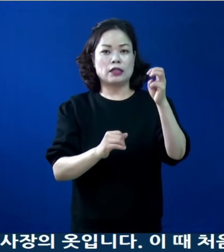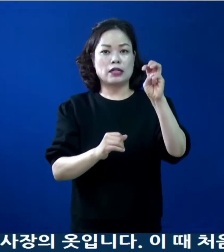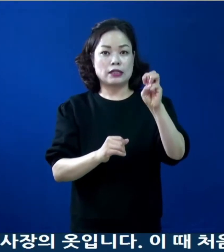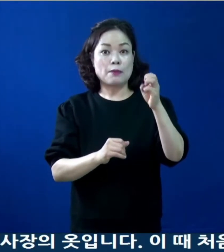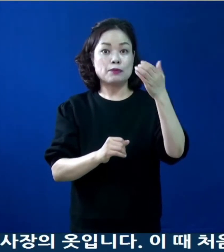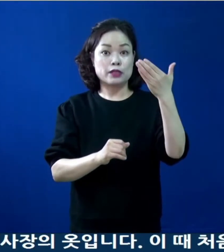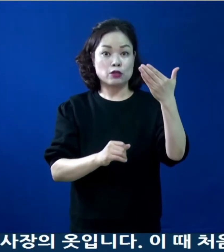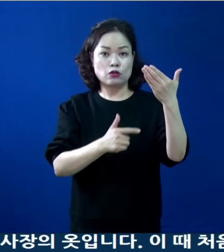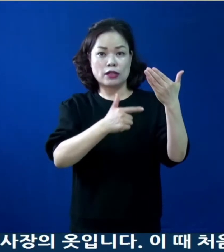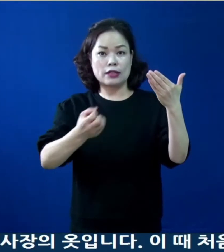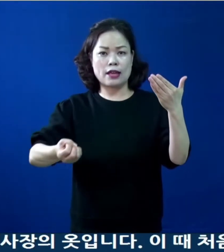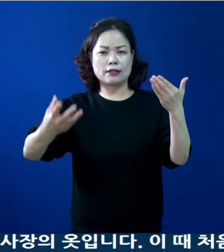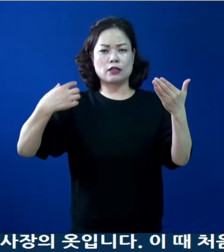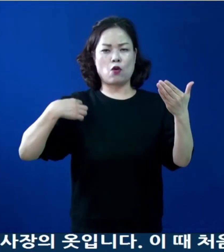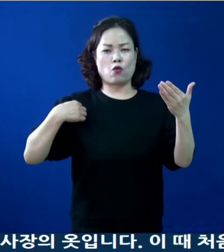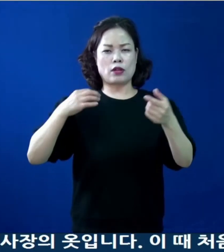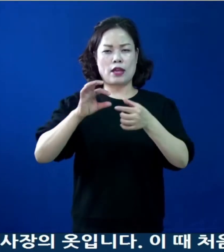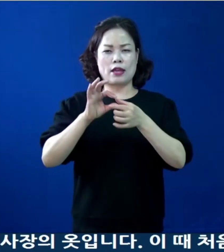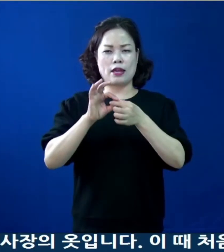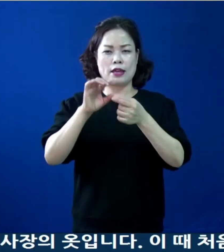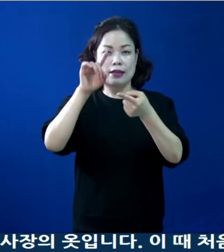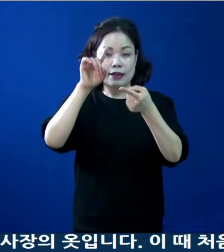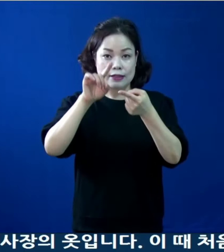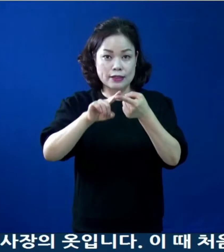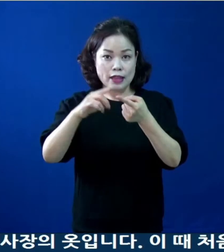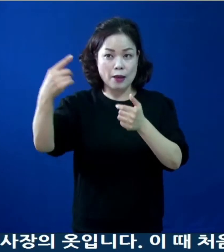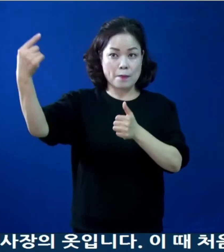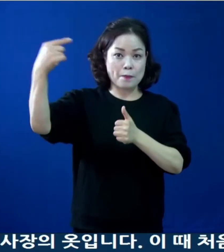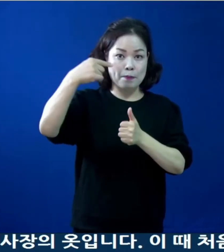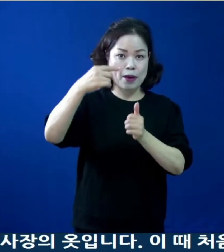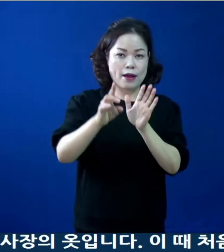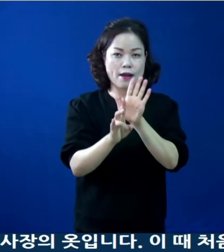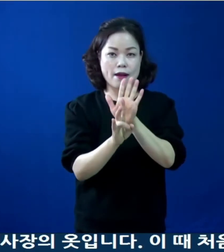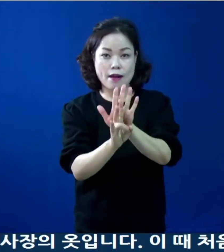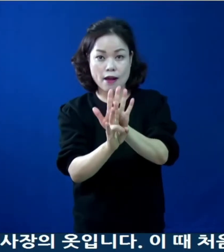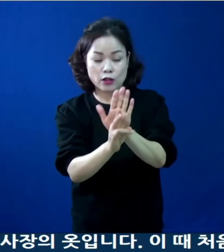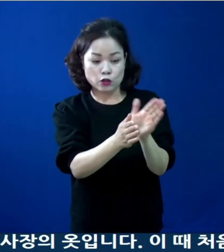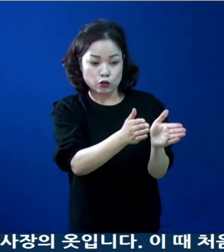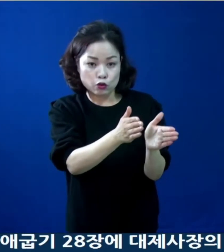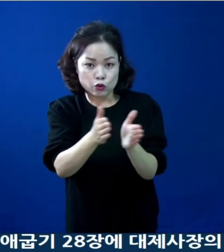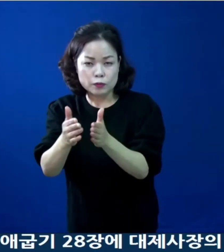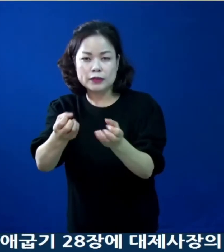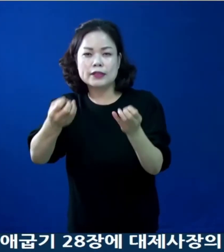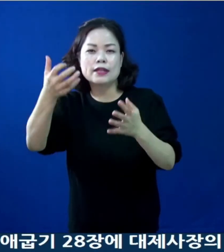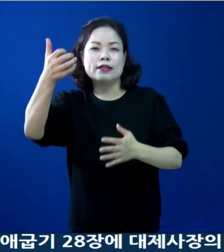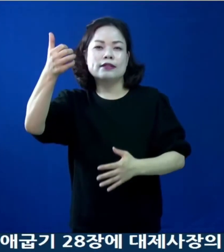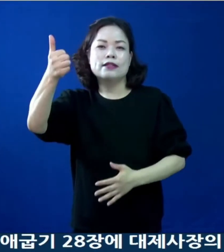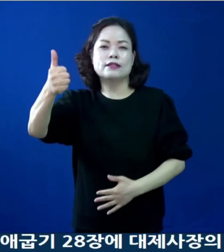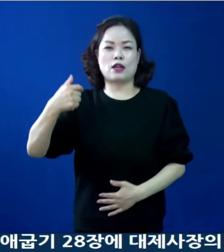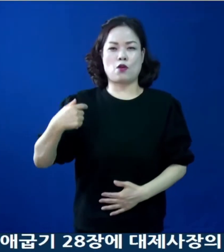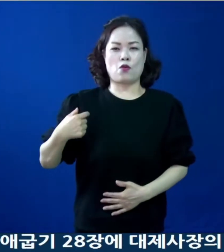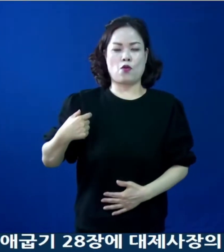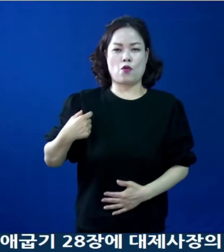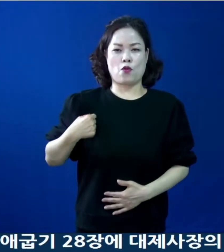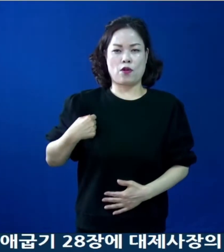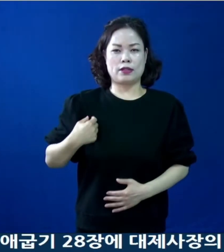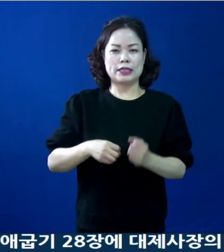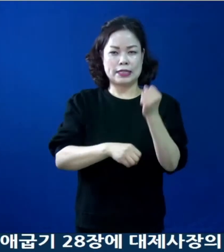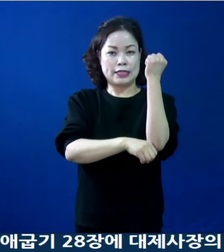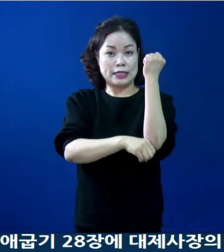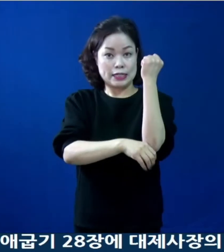39장에도 대제사장의 옷에 관한 계시가 있고, 오늘 본문에서는 그렇게 준비된 대제사장의 옷에 대해서